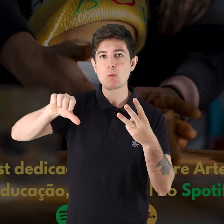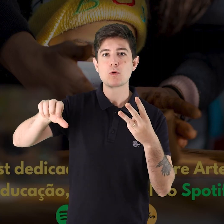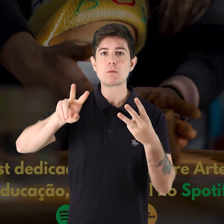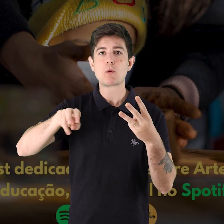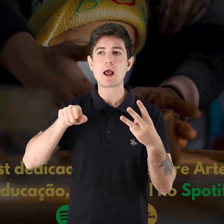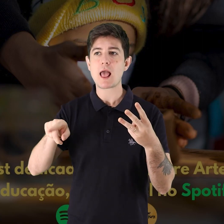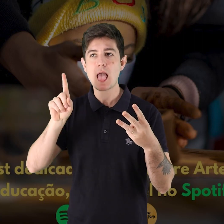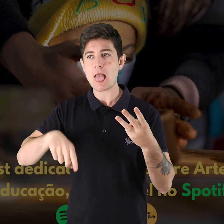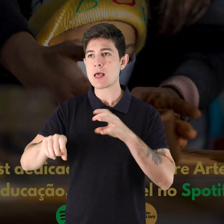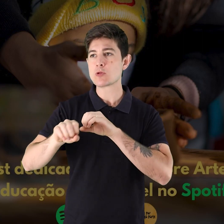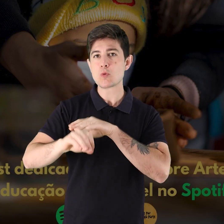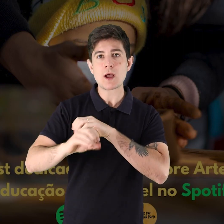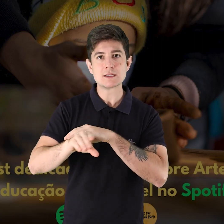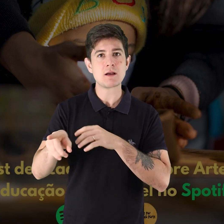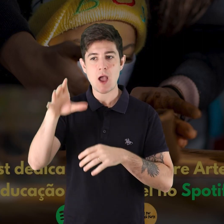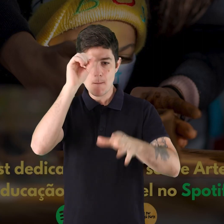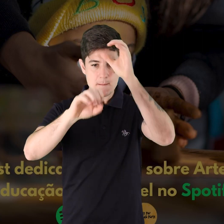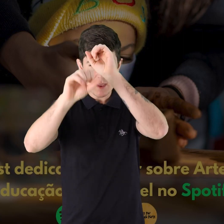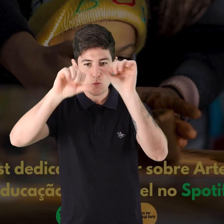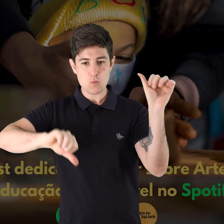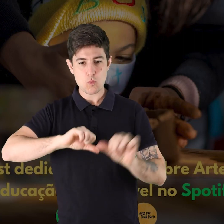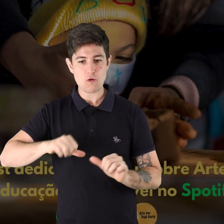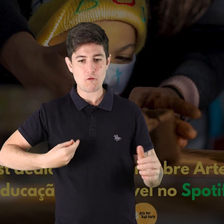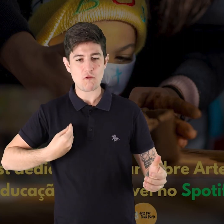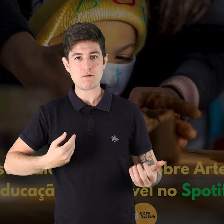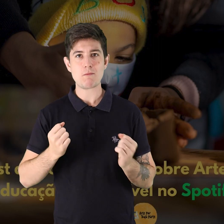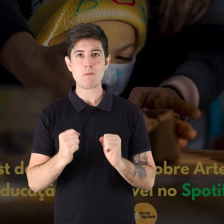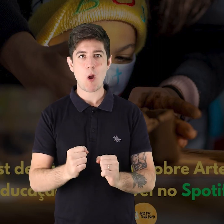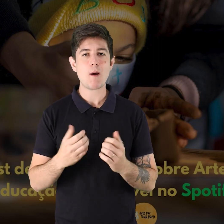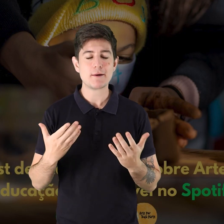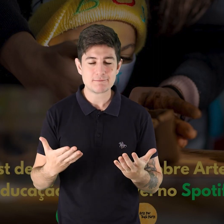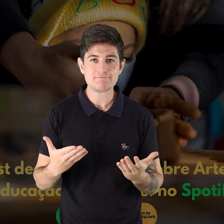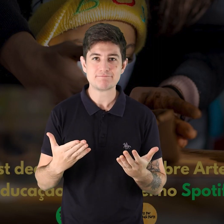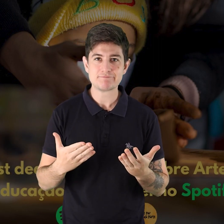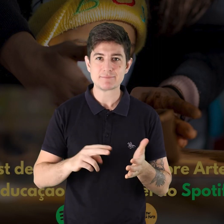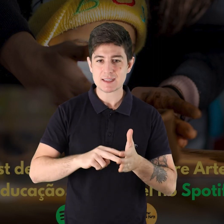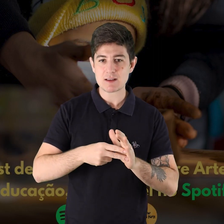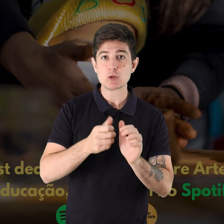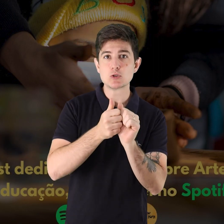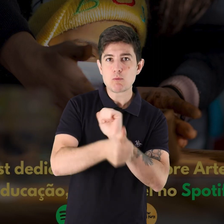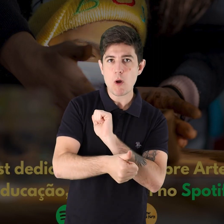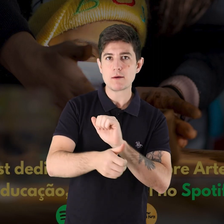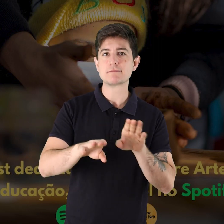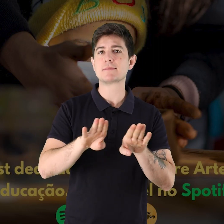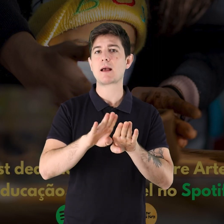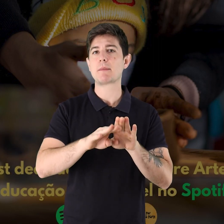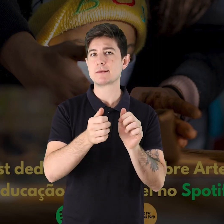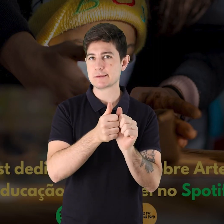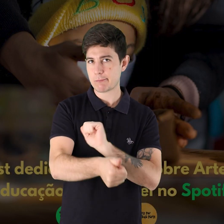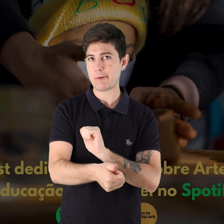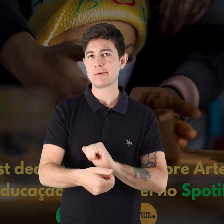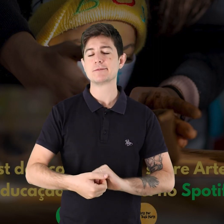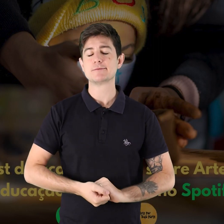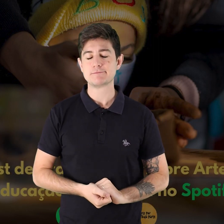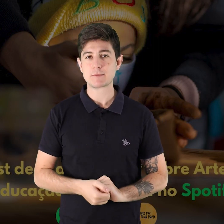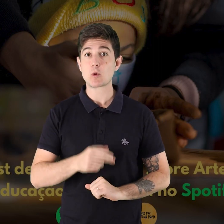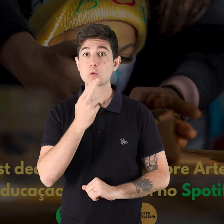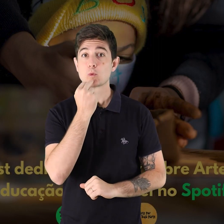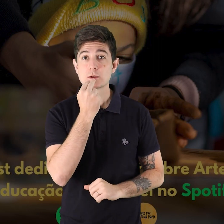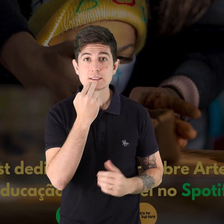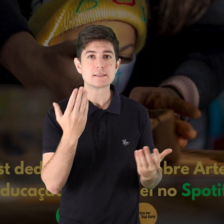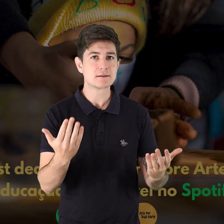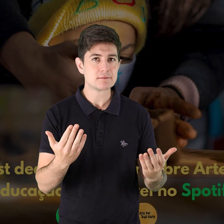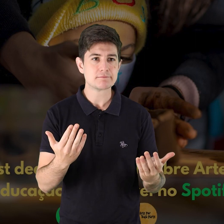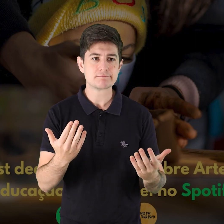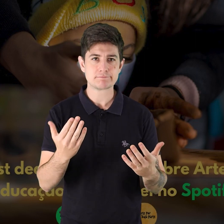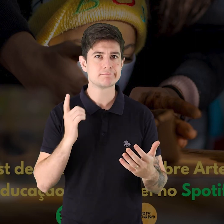vida de uma pessoa por meio da própria educação. Então, envolver, né, esporte também,